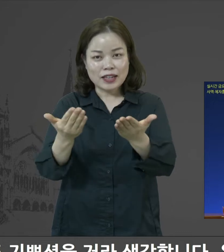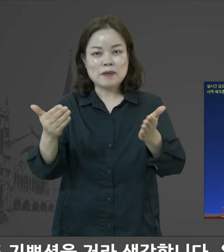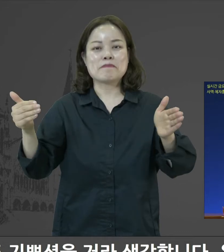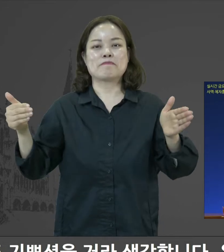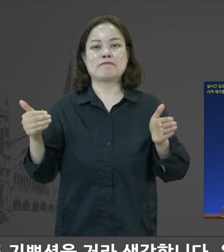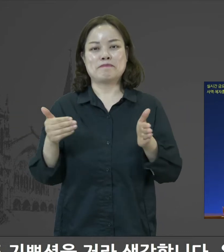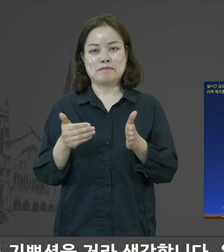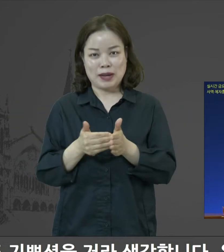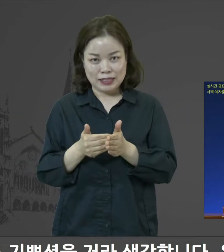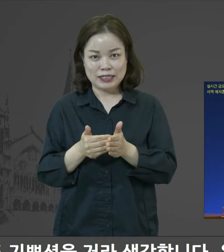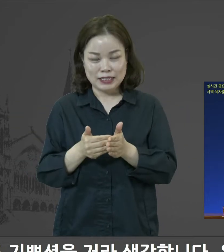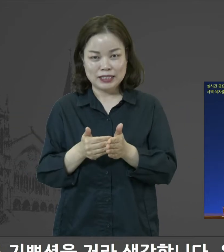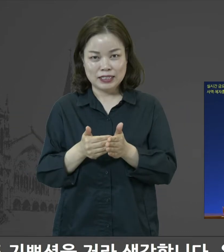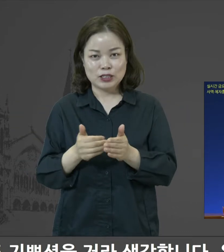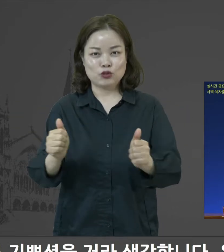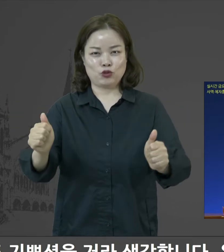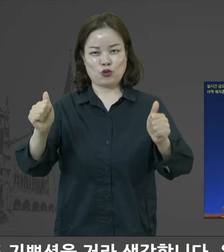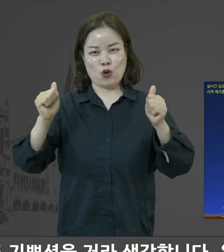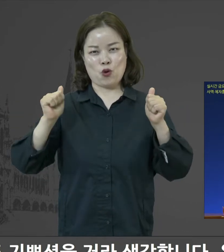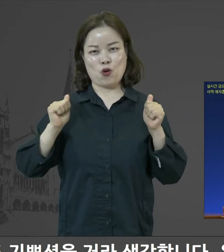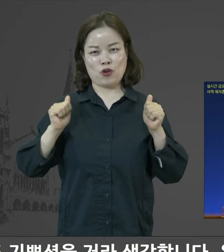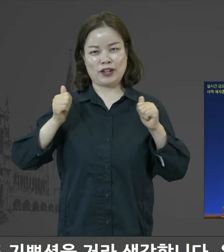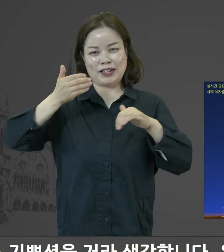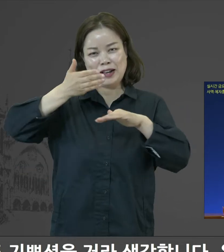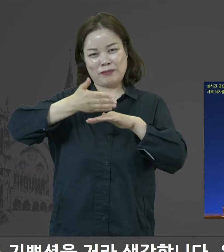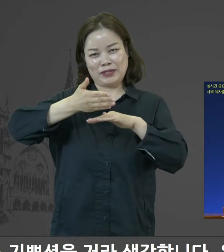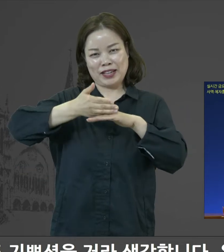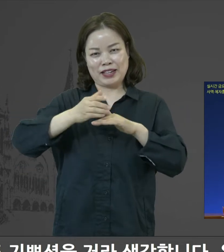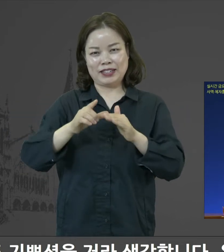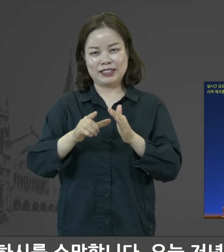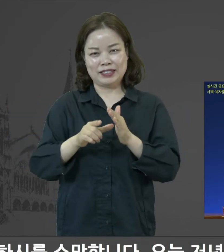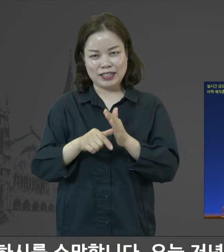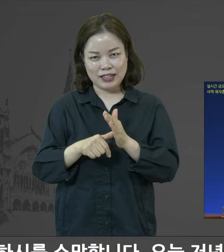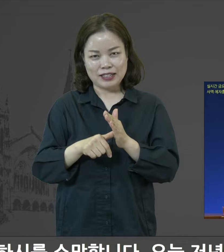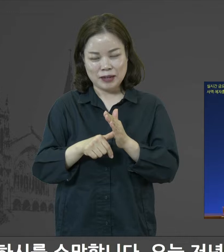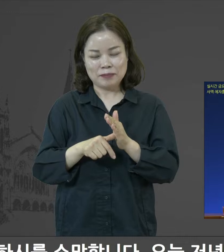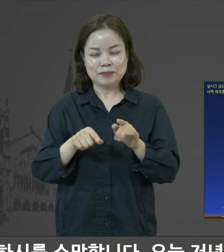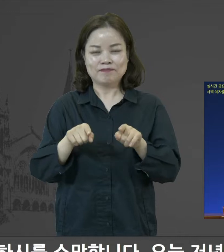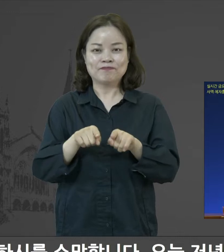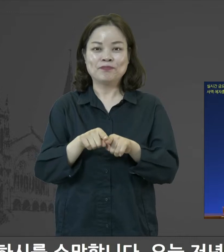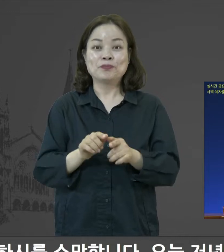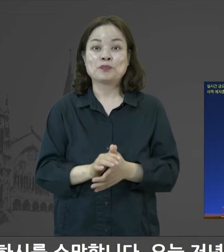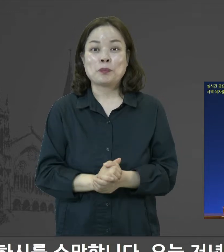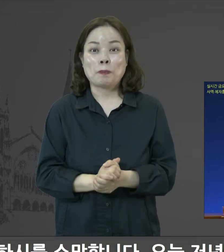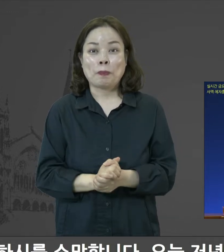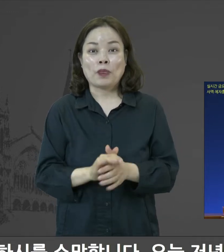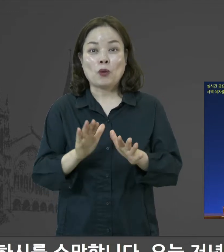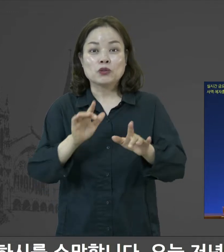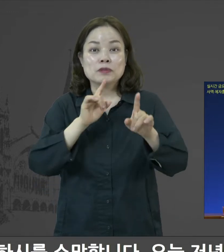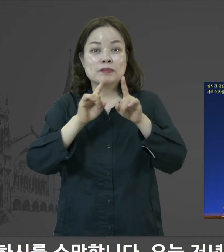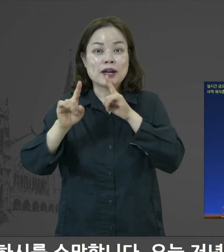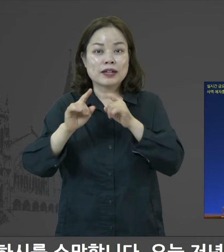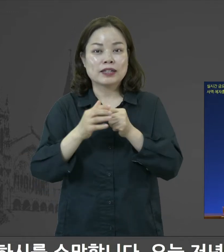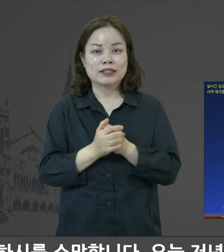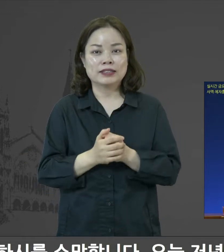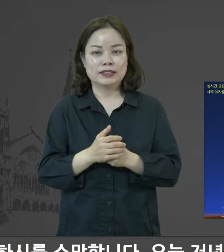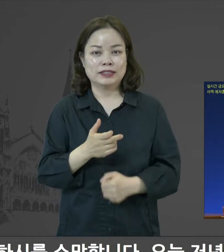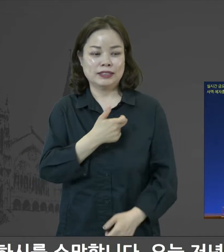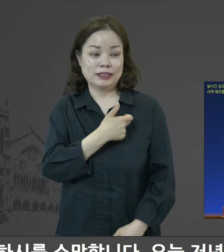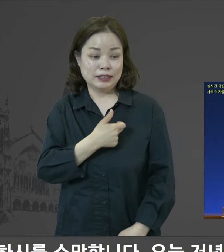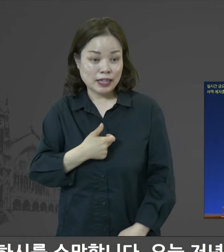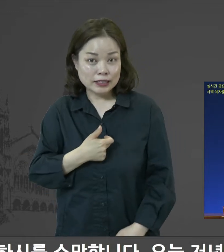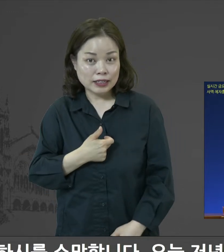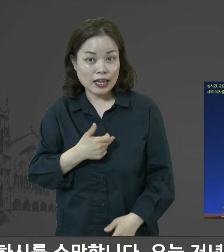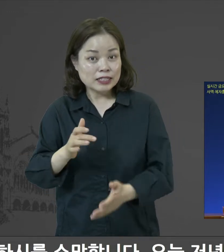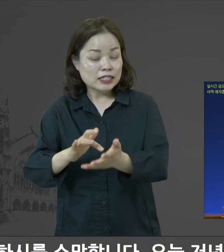마치신 분들 이제 수료 감사의 시간 곁들여서 진행을 합니다. 오늘 말씀은 그래서 제자,